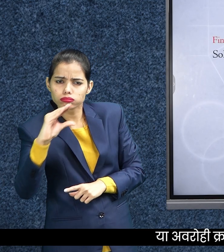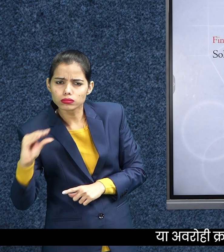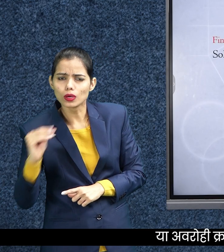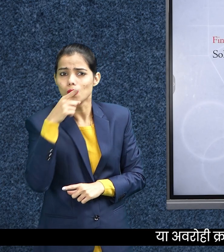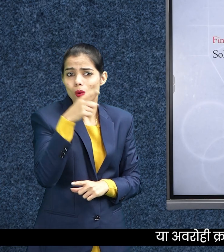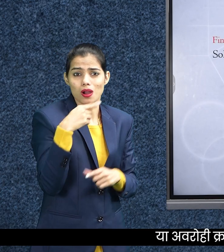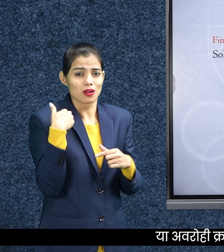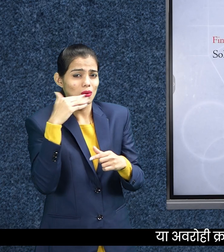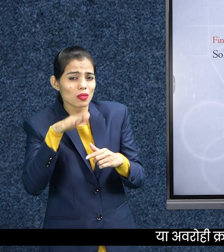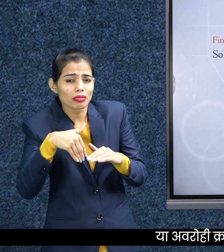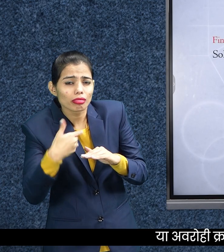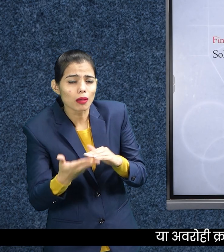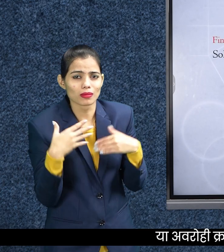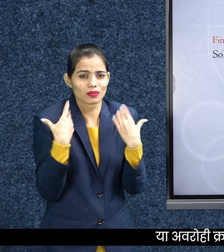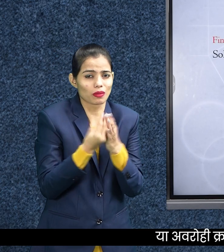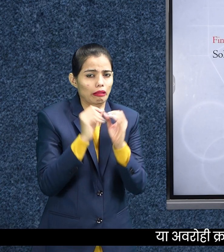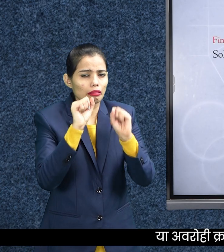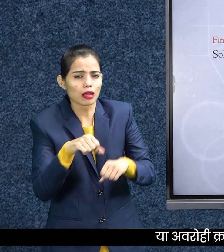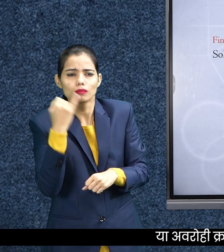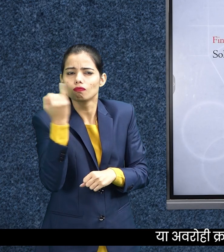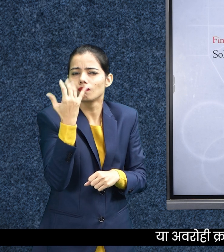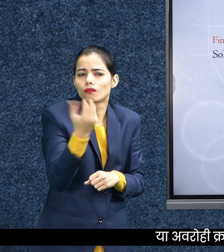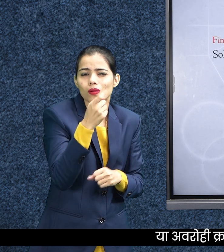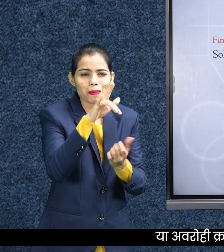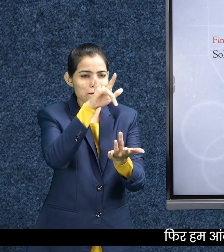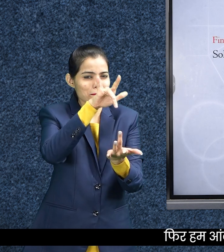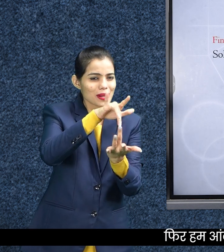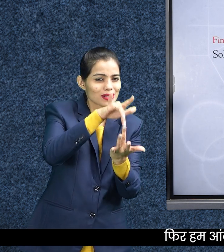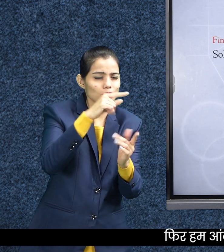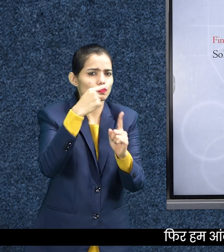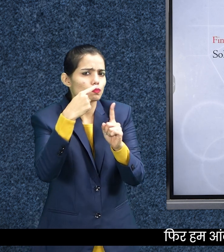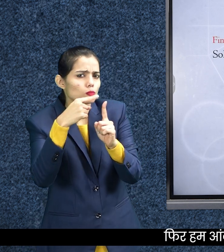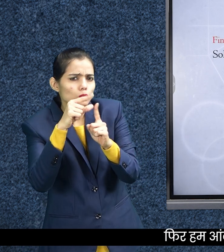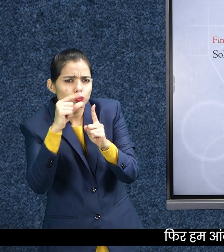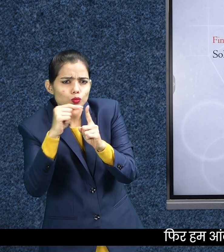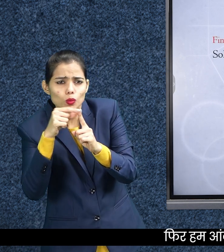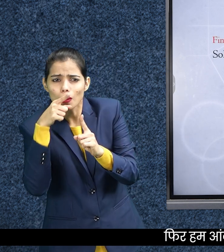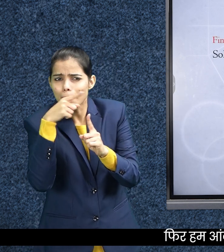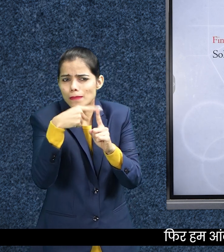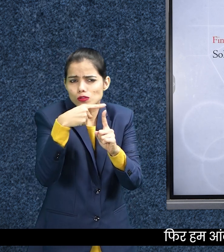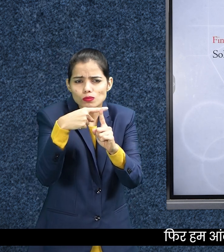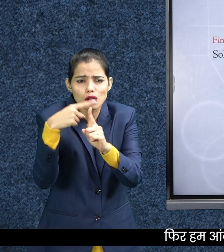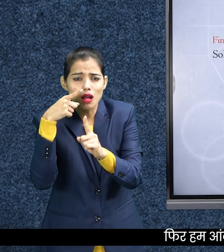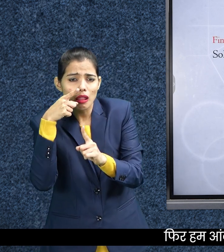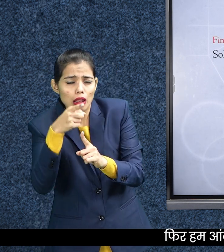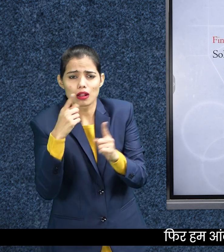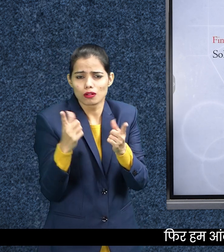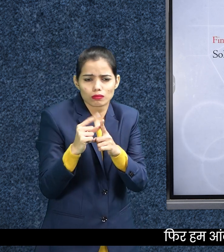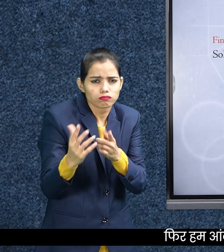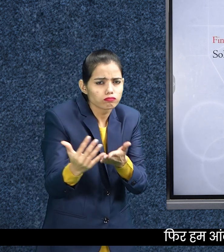में व्यवस्थित करने की आवश्यकता है। फिर हम आंकड़ों की माध्य स्थिति ज्ञात कर सकते हैं।